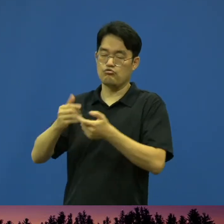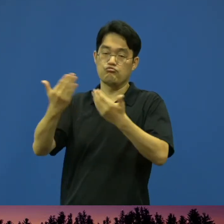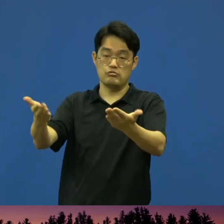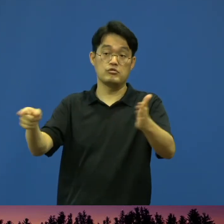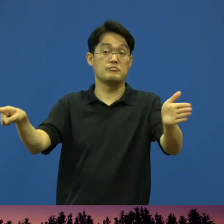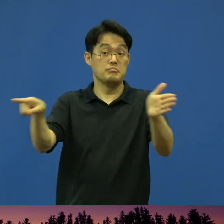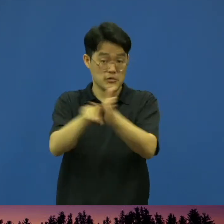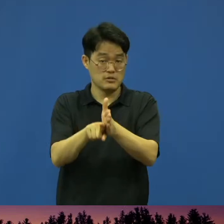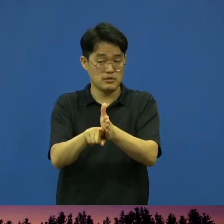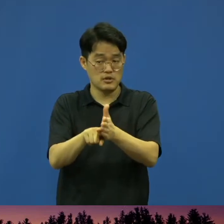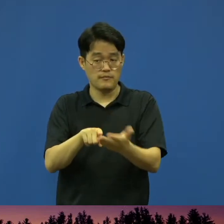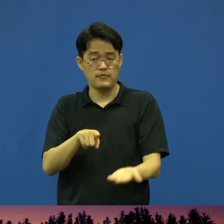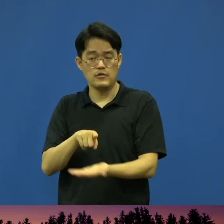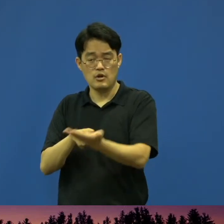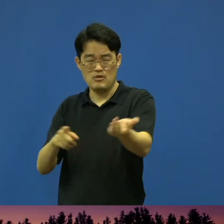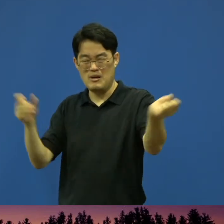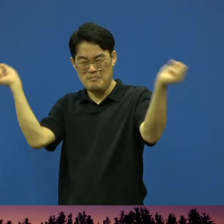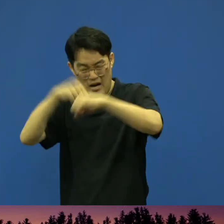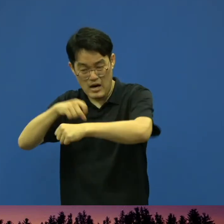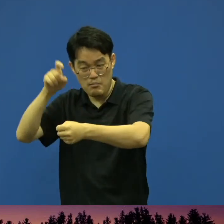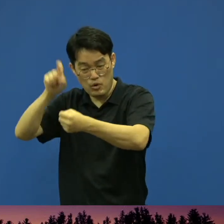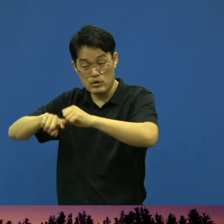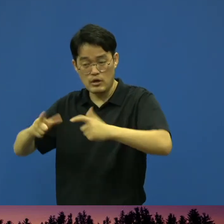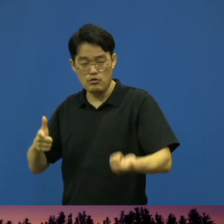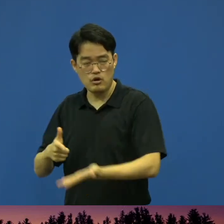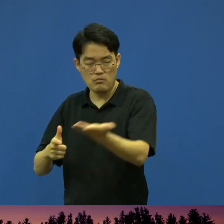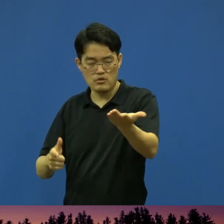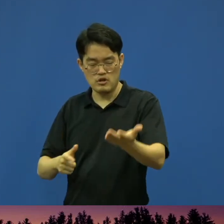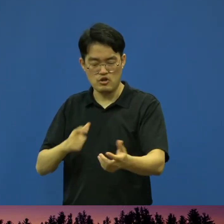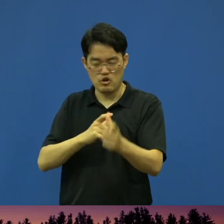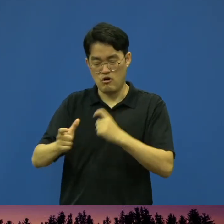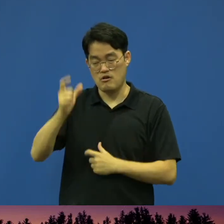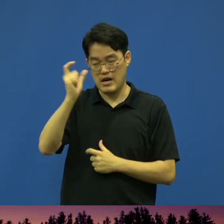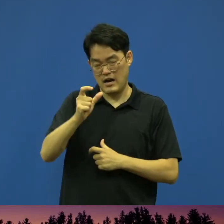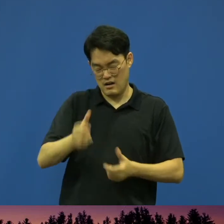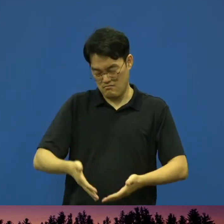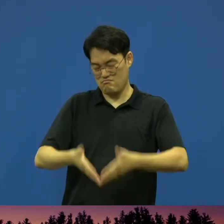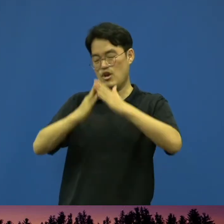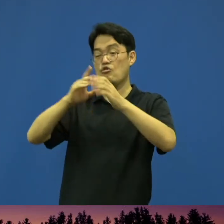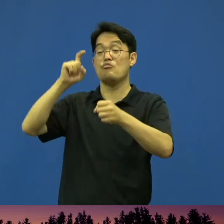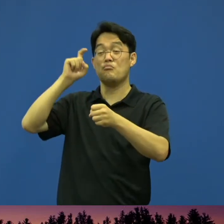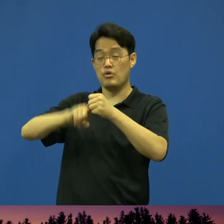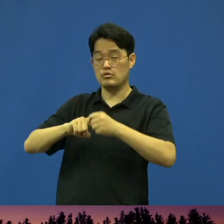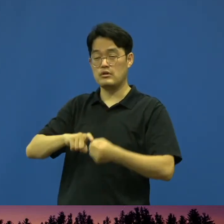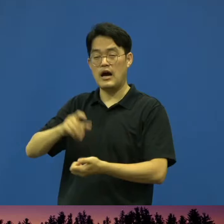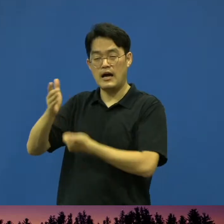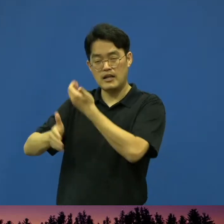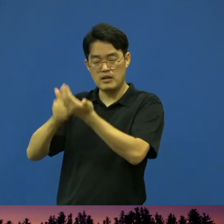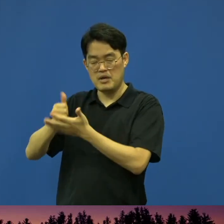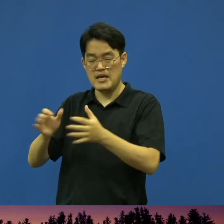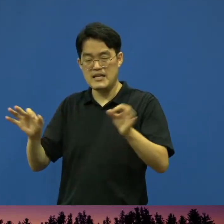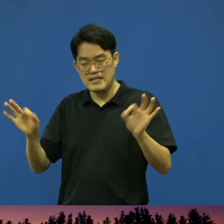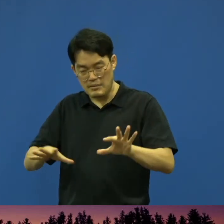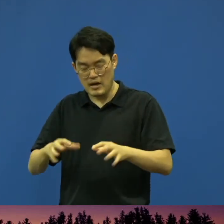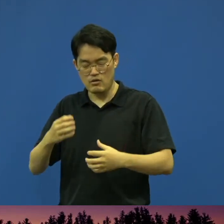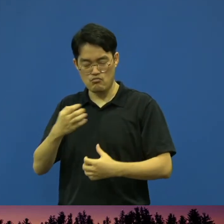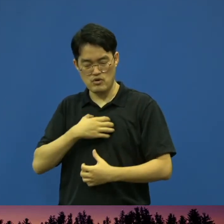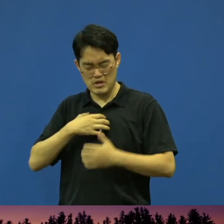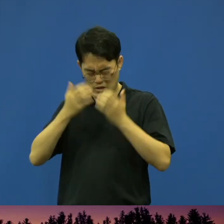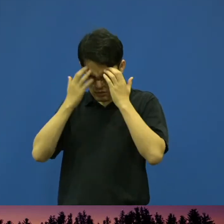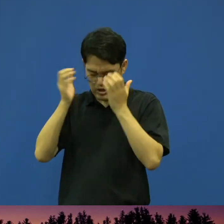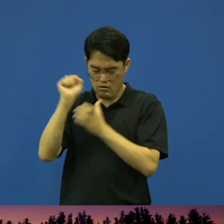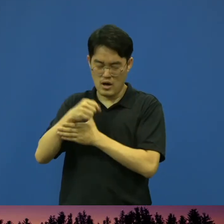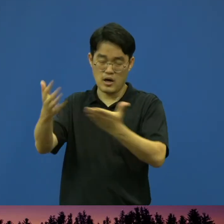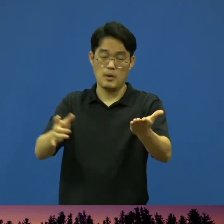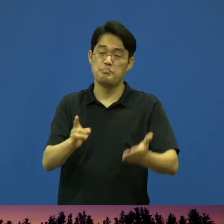망하게 하기 위함이 아니라 우리를 세우기 위함입니다. 우리를 죽이려는 것이 아니라 진짜 살리려고 하는 것입니다. 우리를 버리려는 것이 아니라